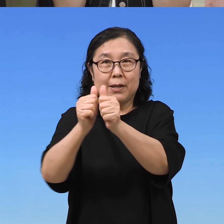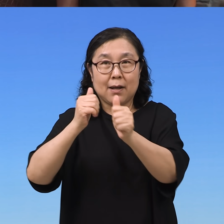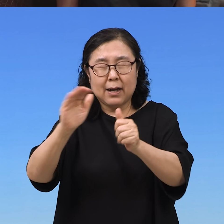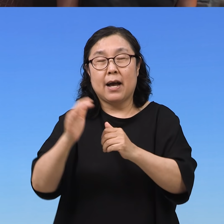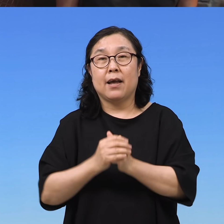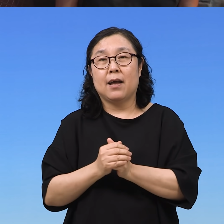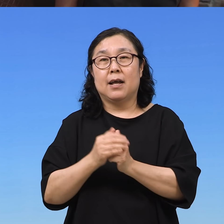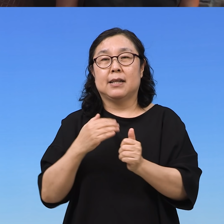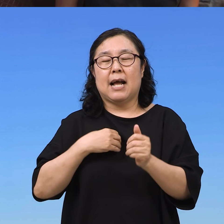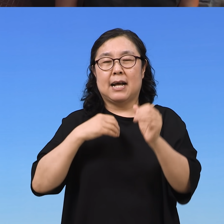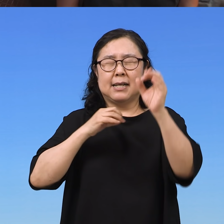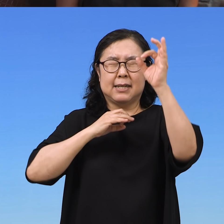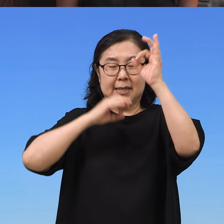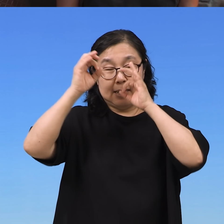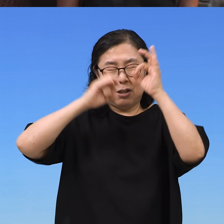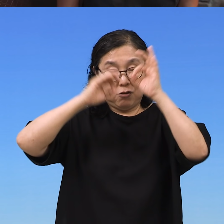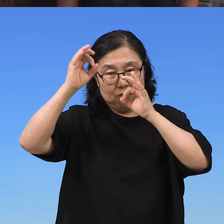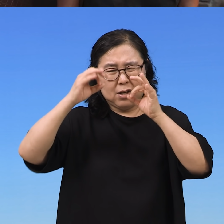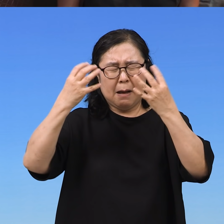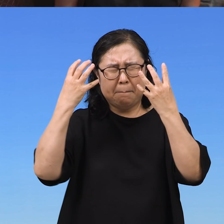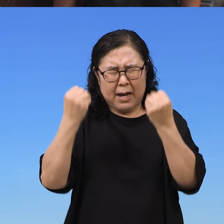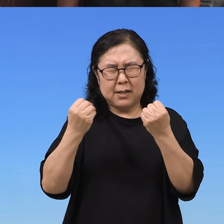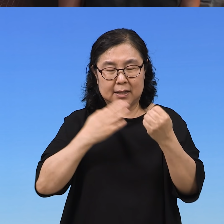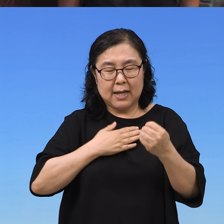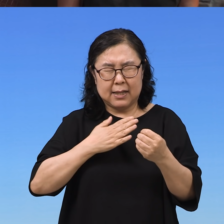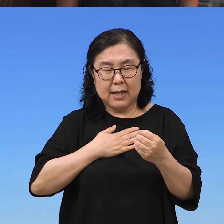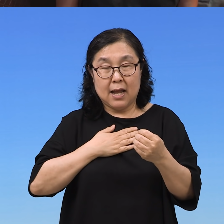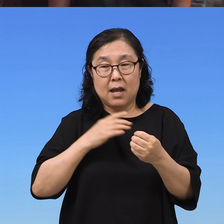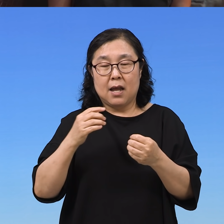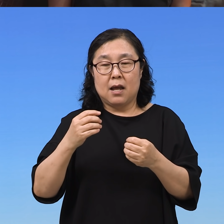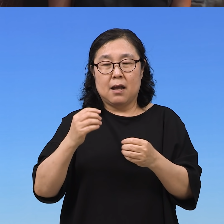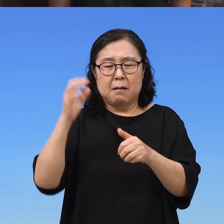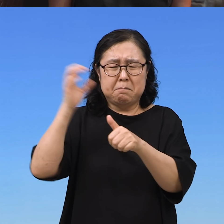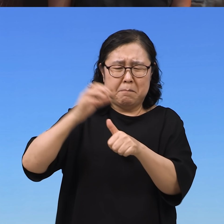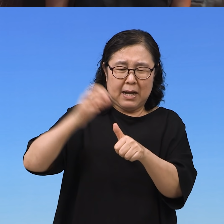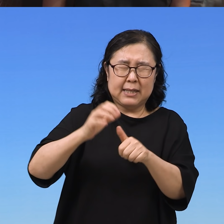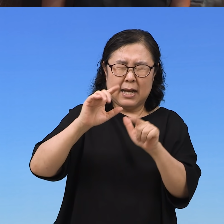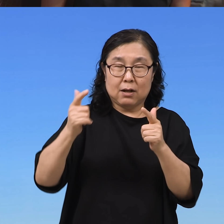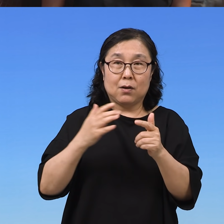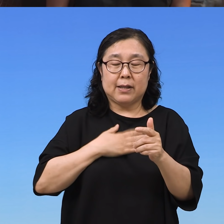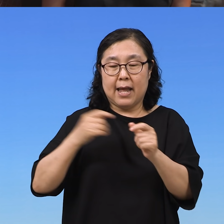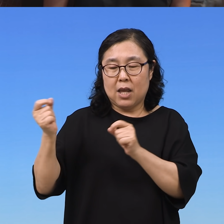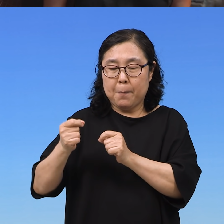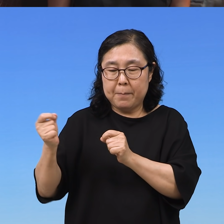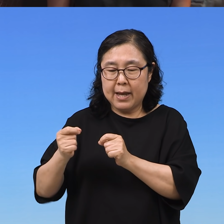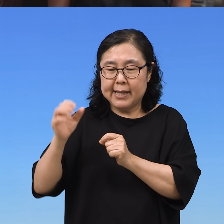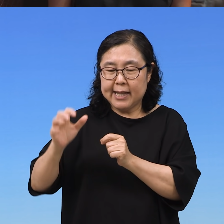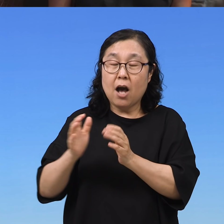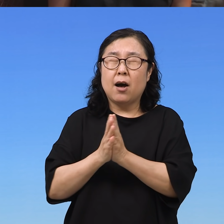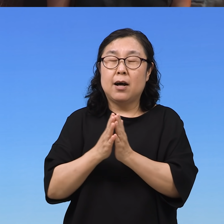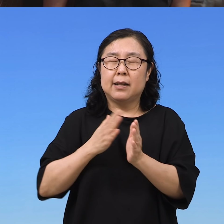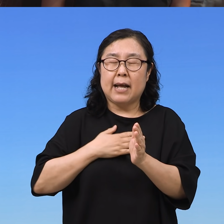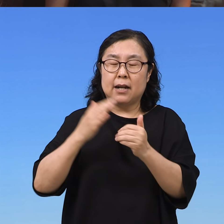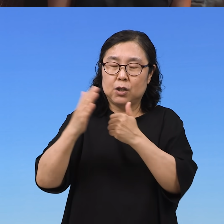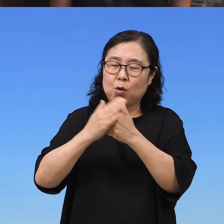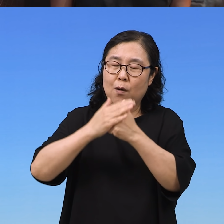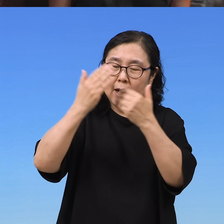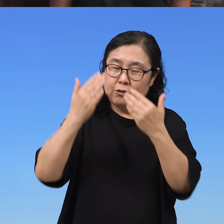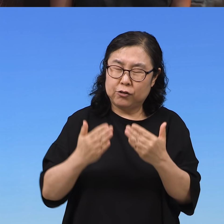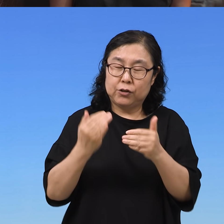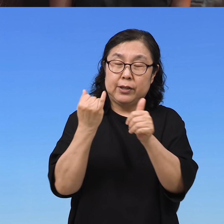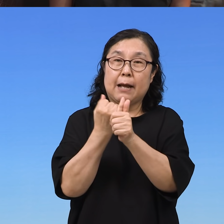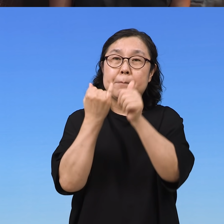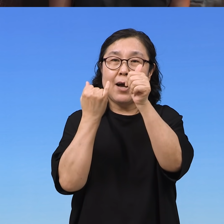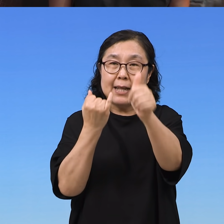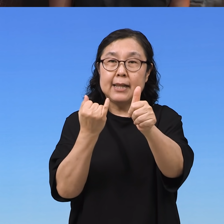파이팅! 늘 실수투성인 저인데 뭐라 하지 않고 늘 옆에서 그냥 뒤치다꺼리